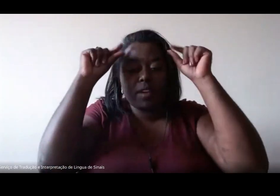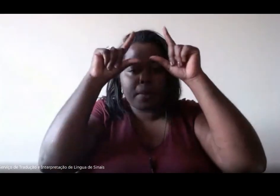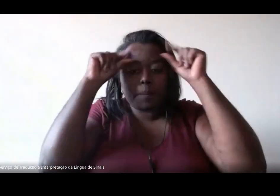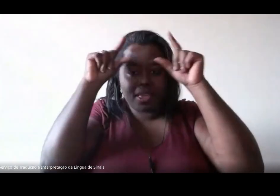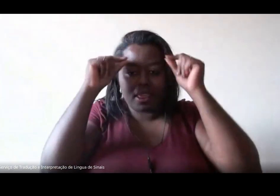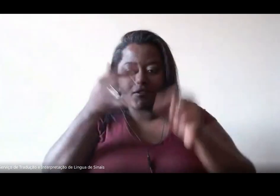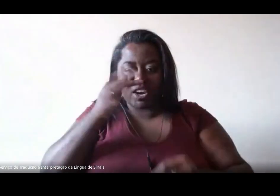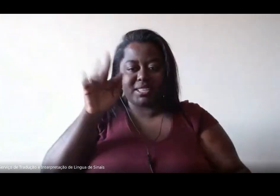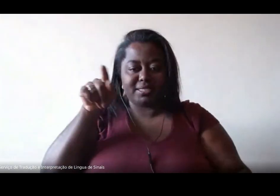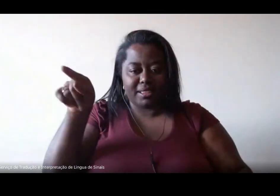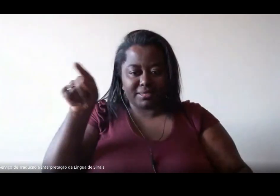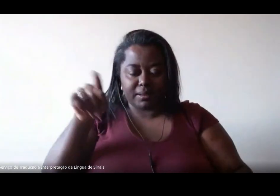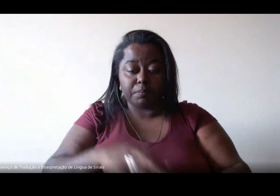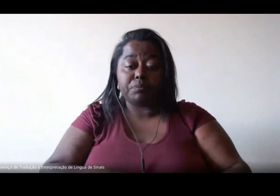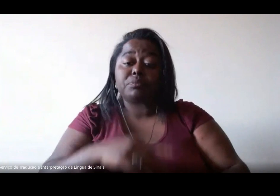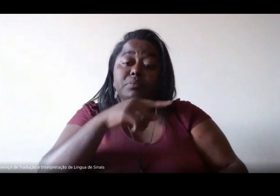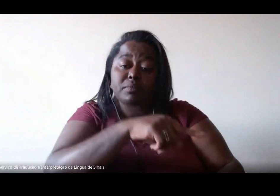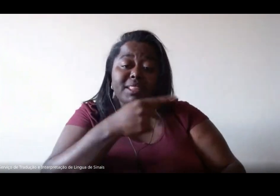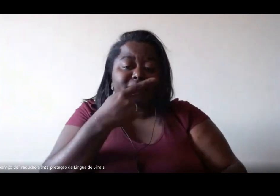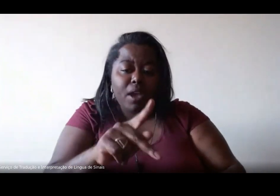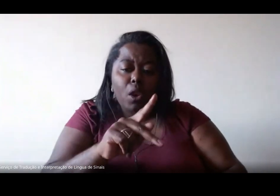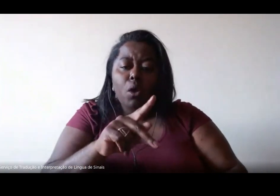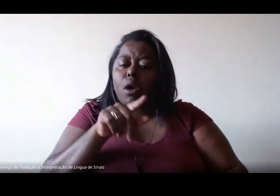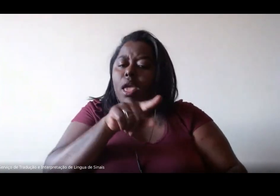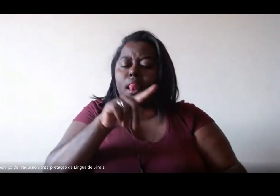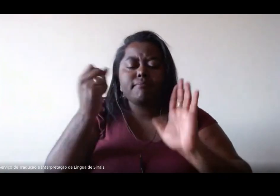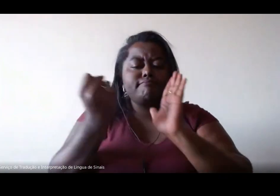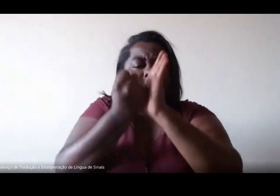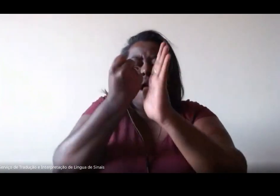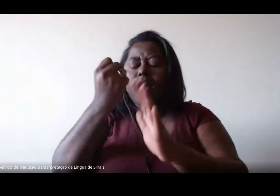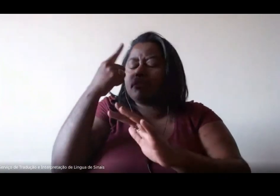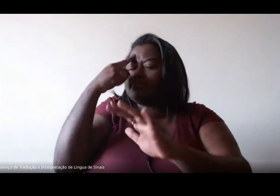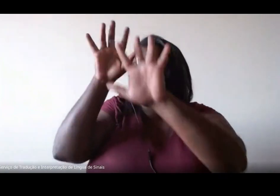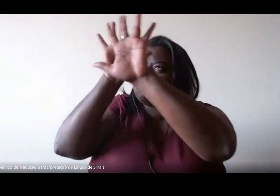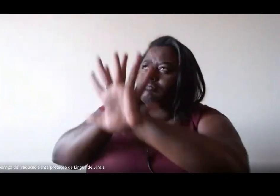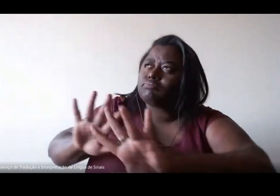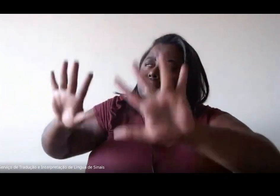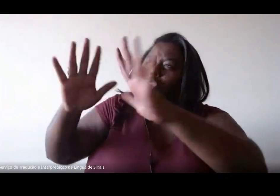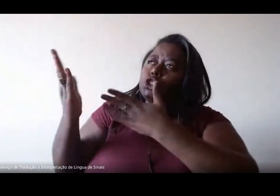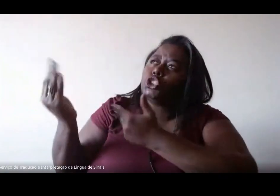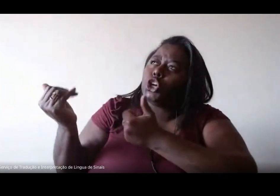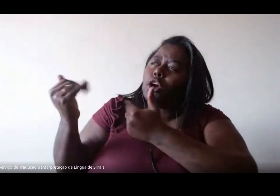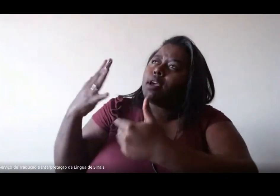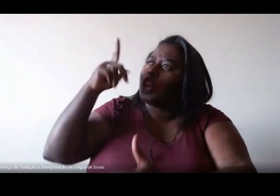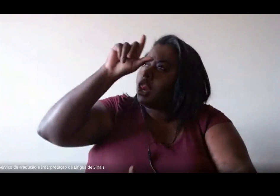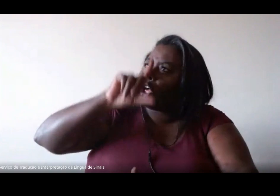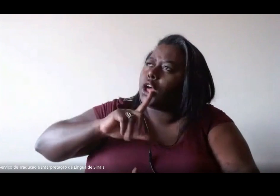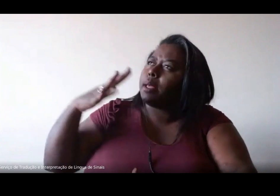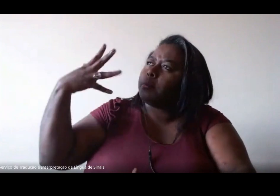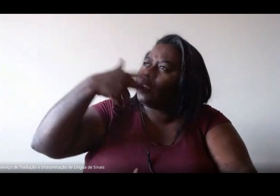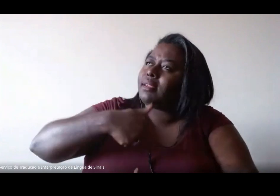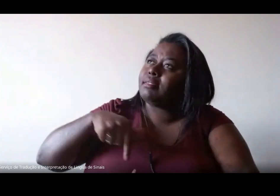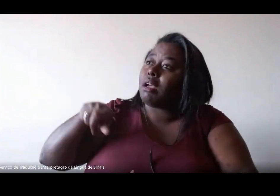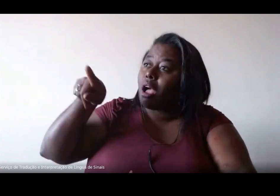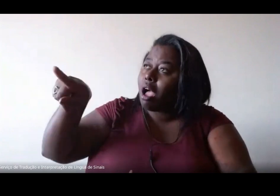Cyrulnik, durante 40 anos, ele diz, ficou essa imagem dessa jovem loura, bonita, que, com pena